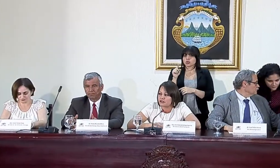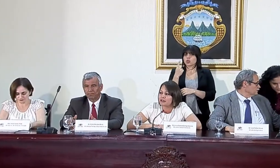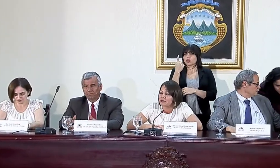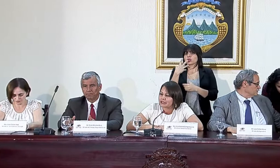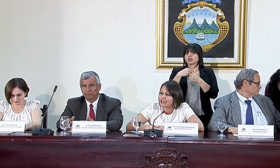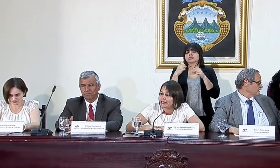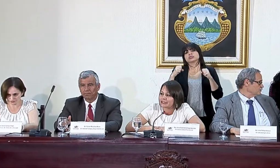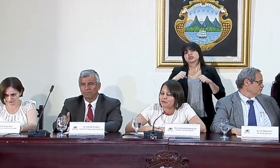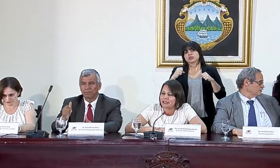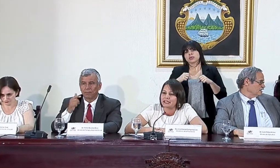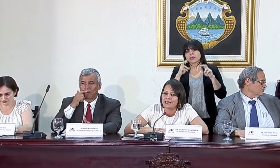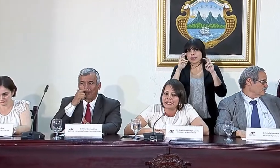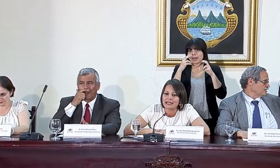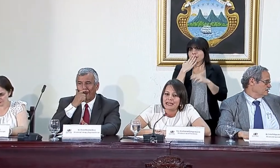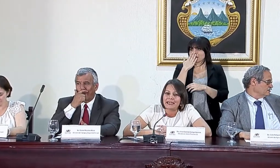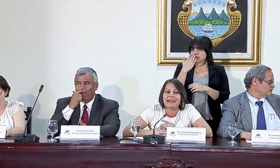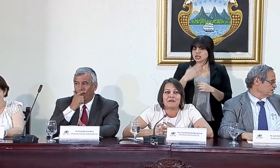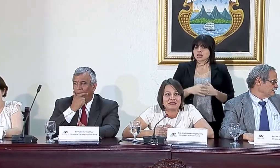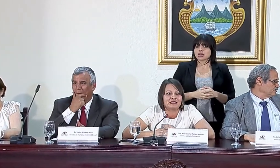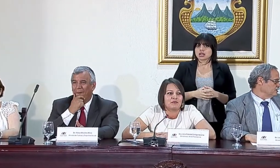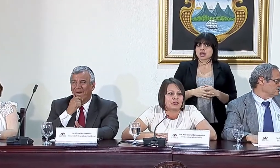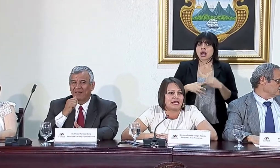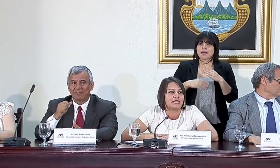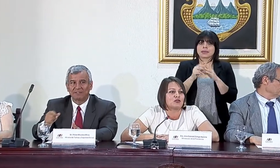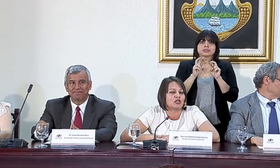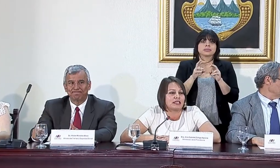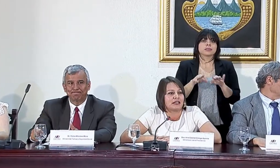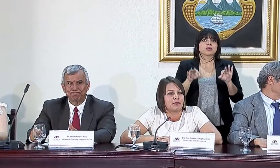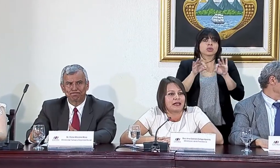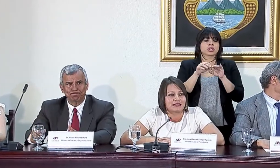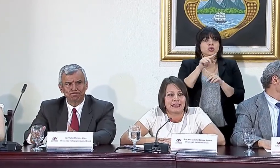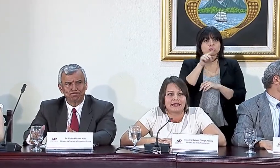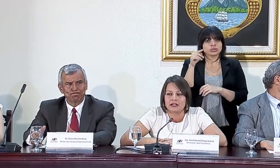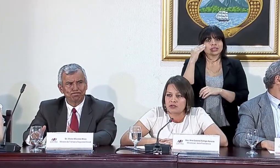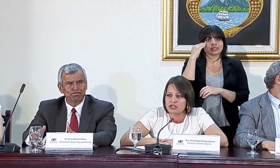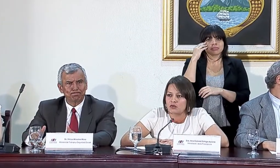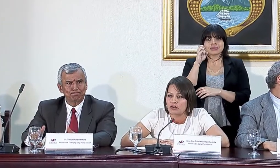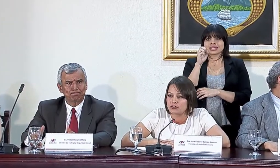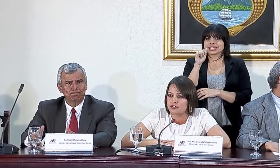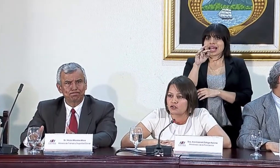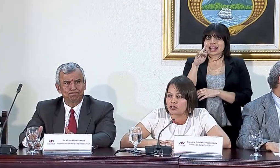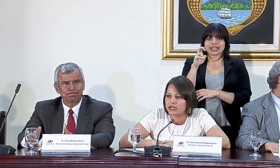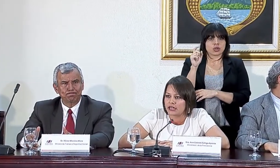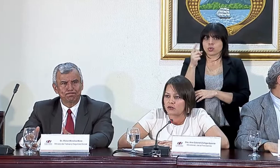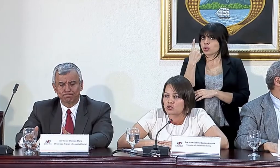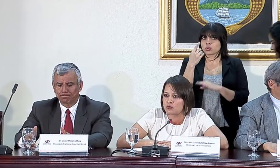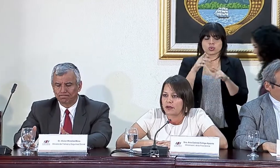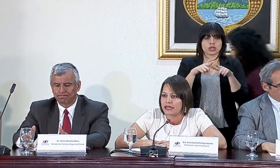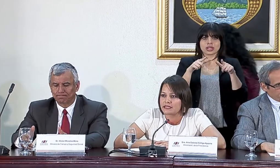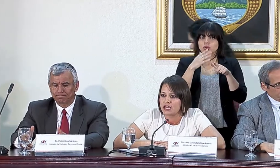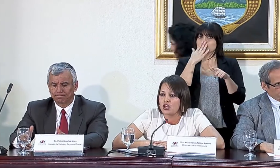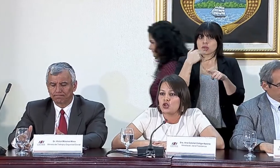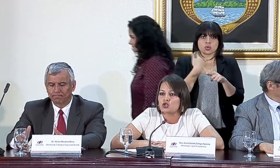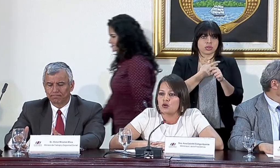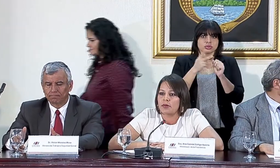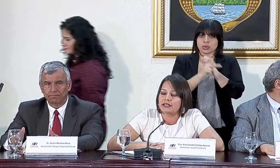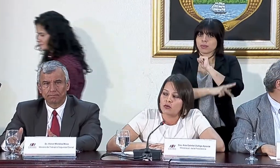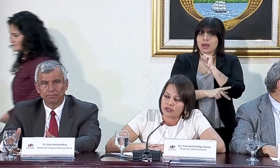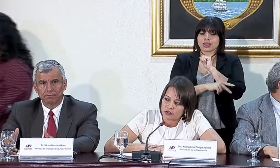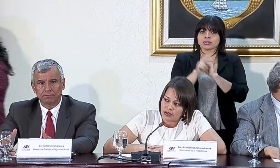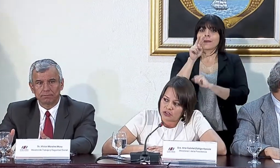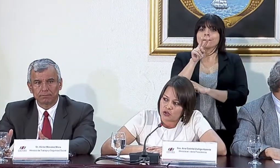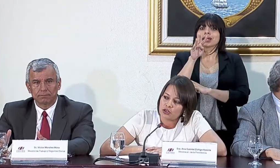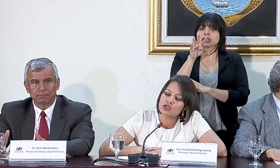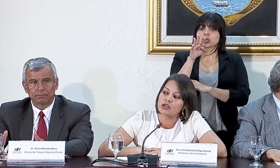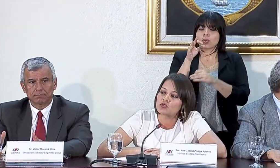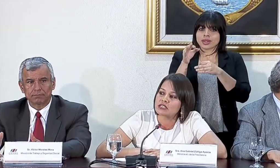esos posiblemente el tema indígena, que además es importante que ustedes sepan, Salitre no es el único territorio indígena de nuestro país, son